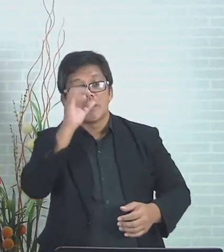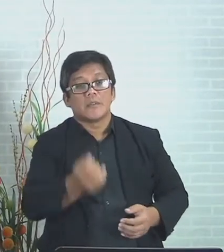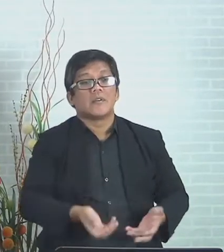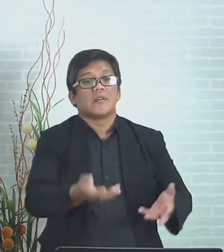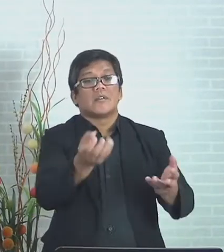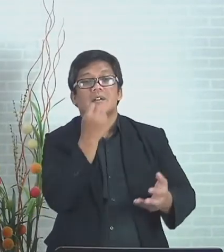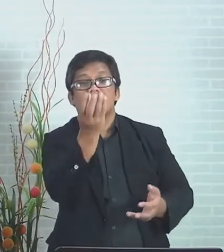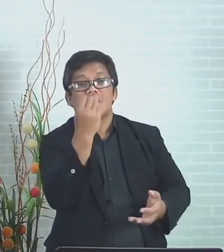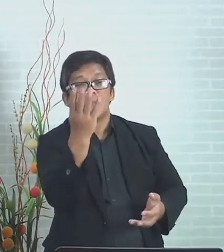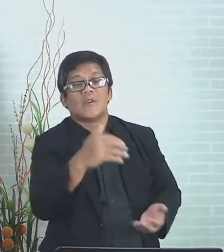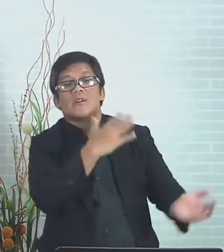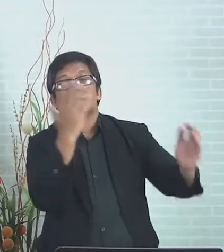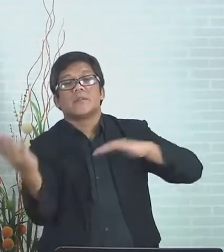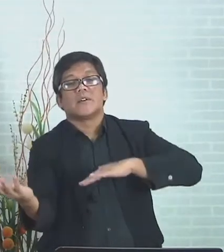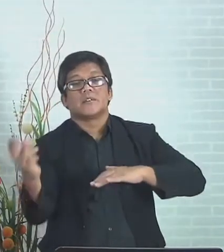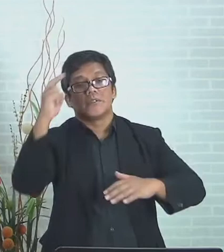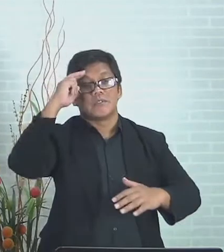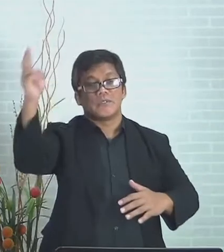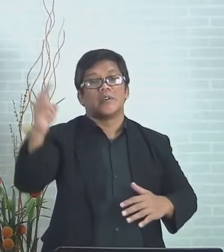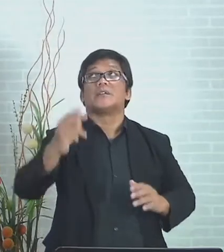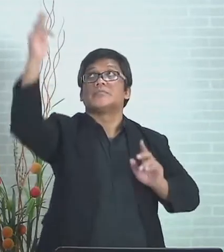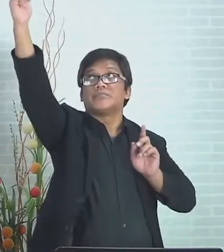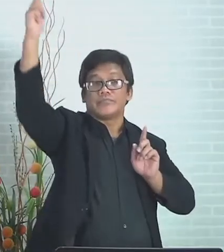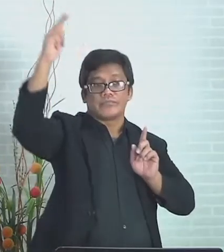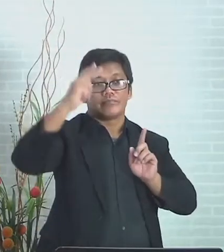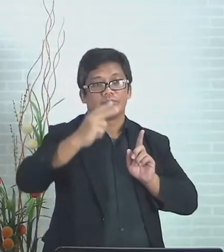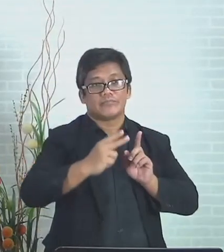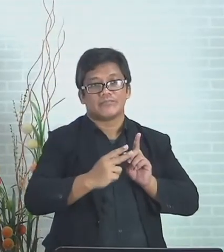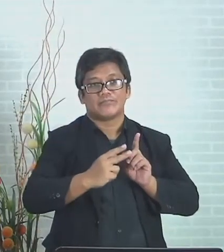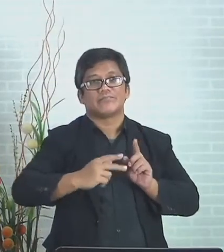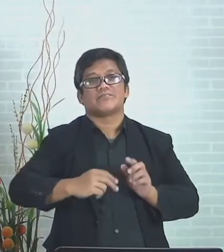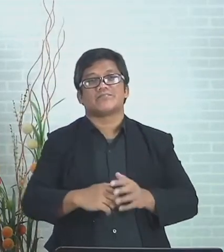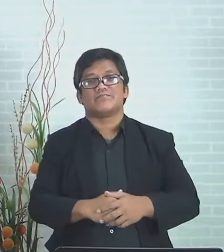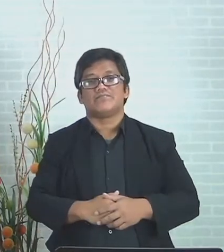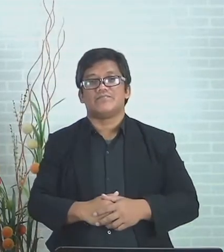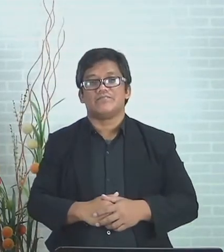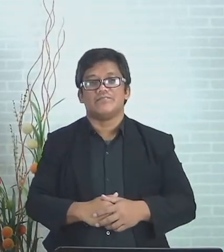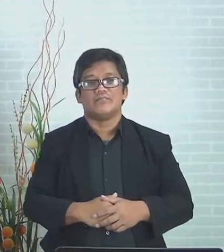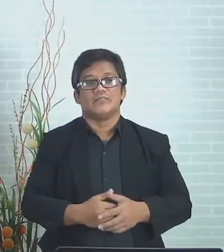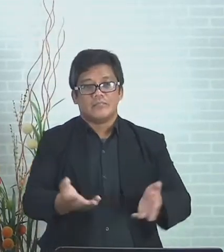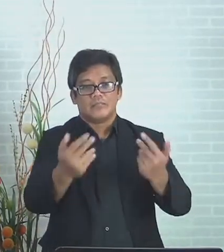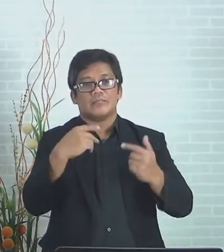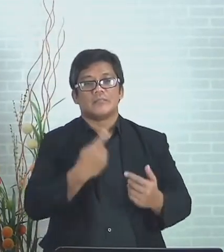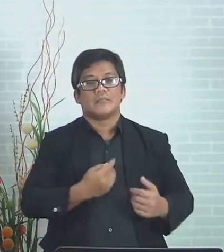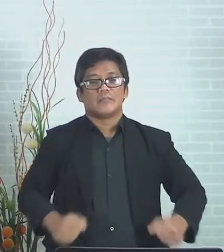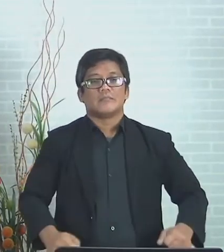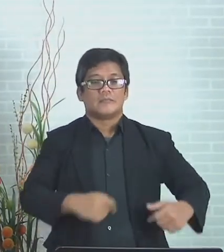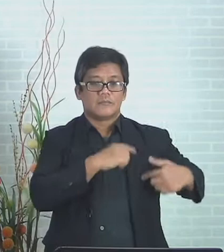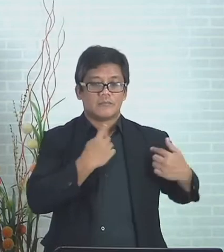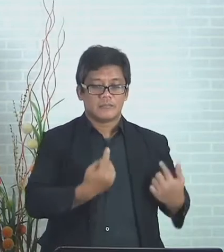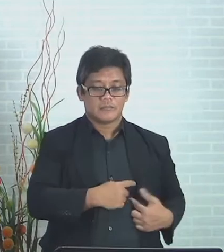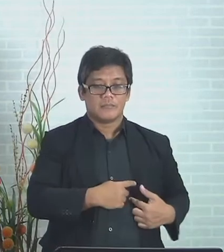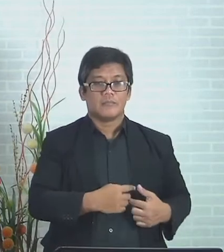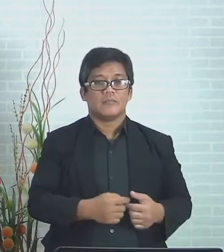memberitakan kematian Tuhan sampai Ia datang Mari kita persiapkan hati kita semua